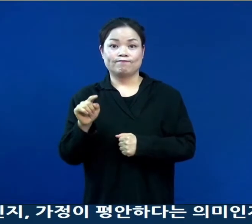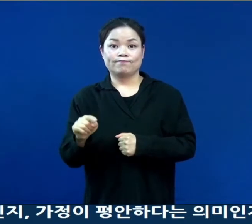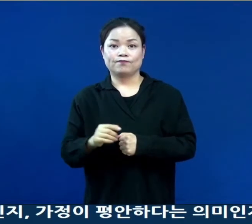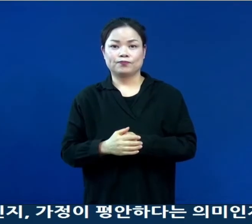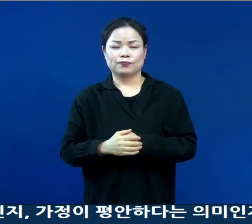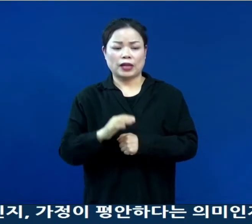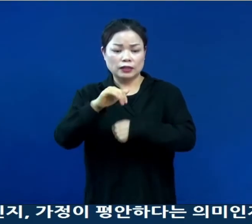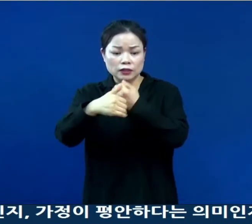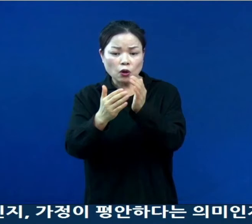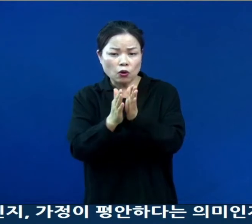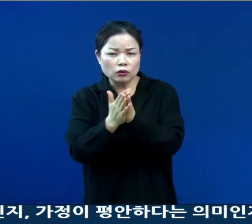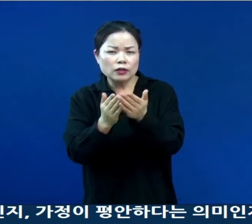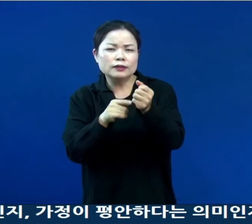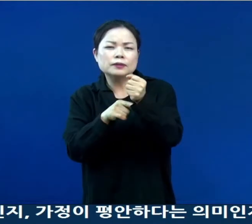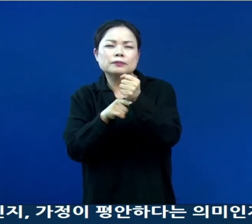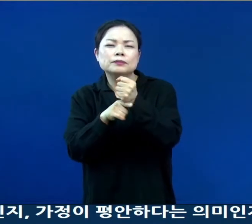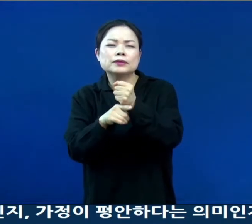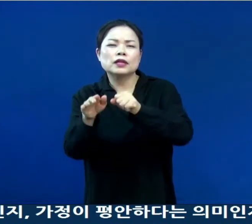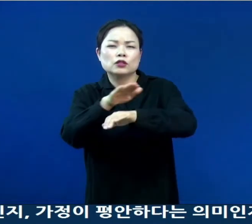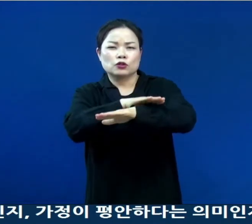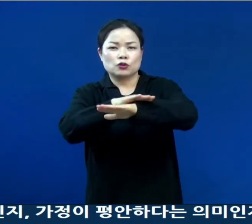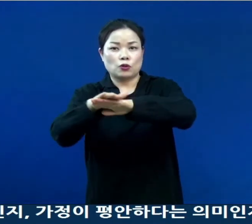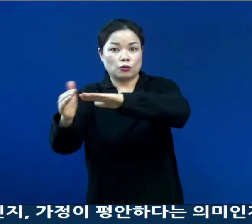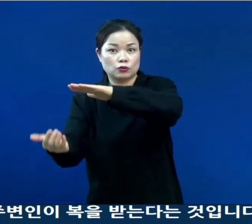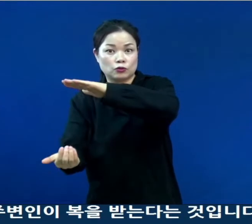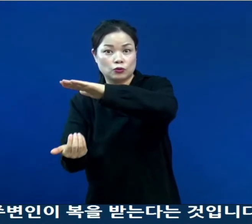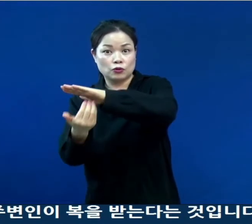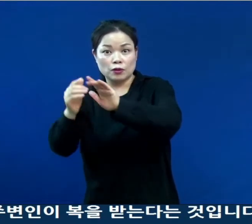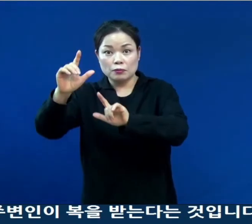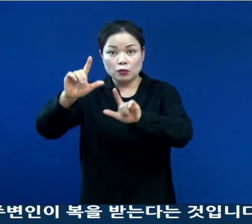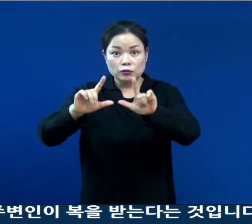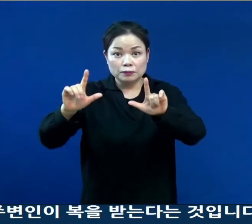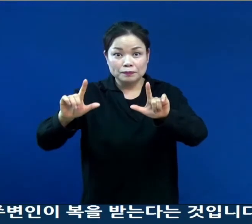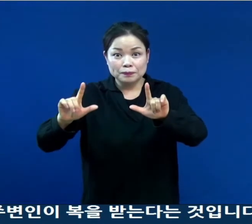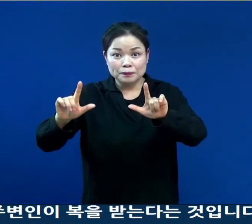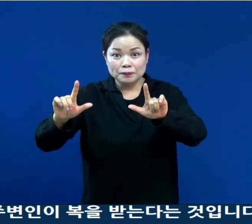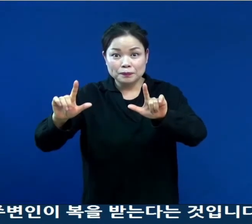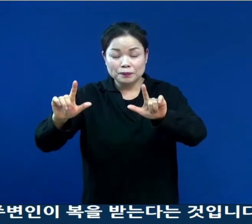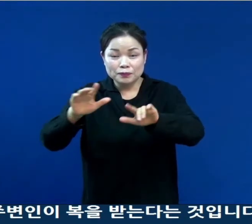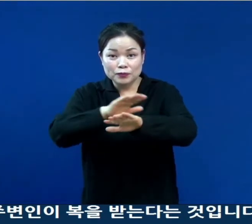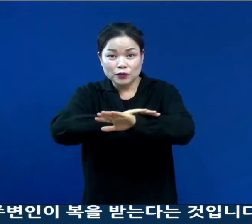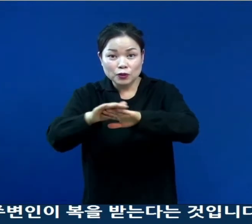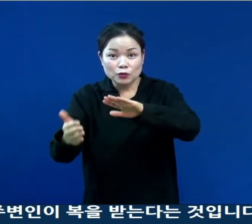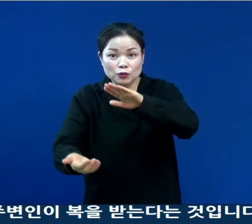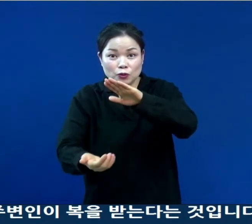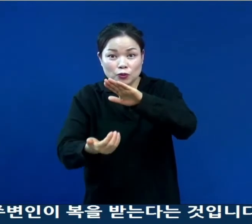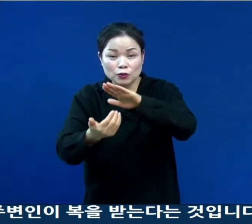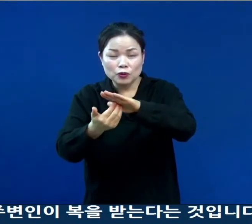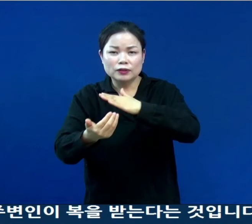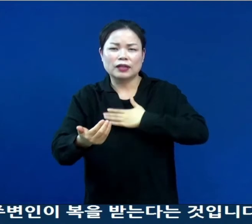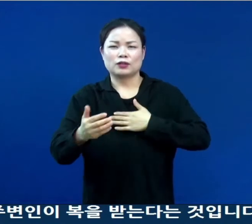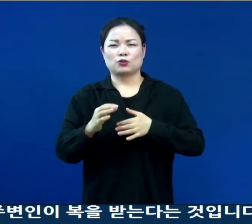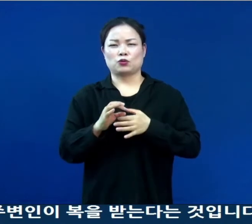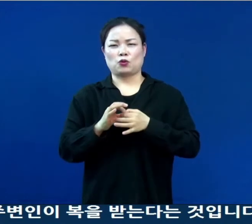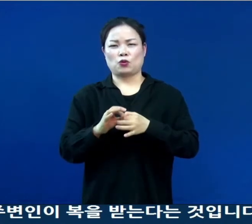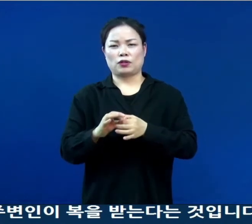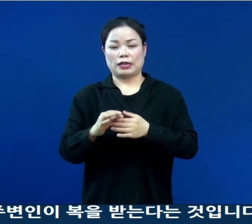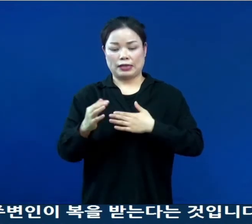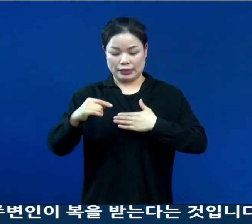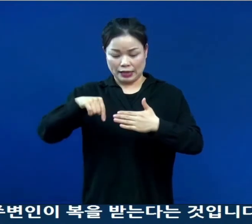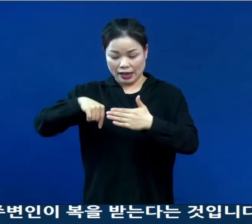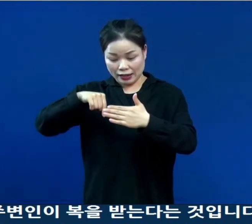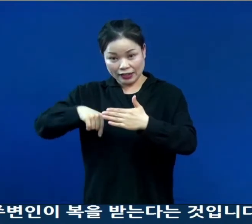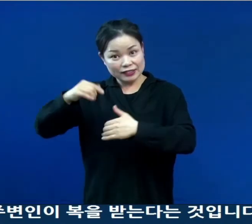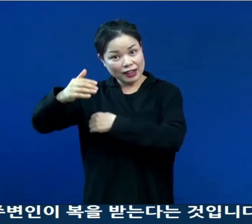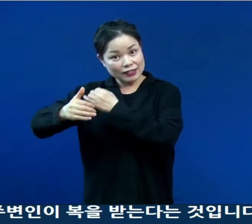그것이 성경에서 의미하는 형통의 모습입니다. 형통은 나를 통해 내 안에